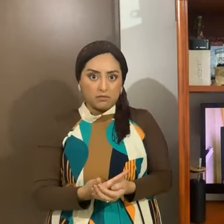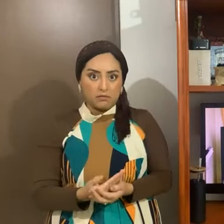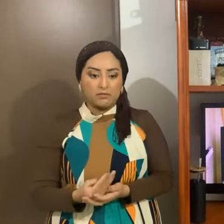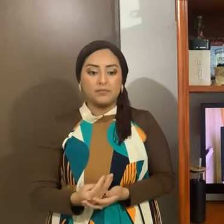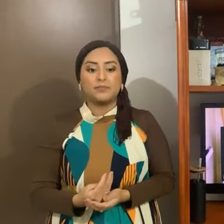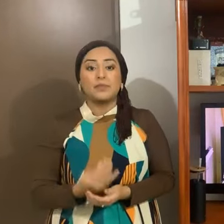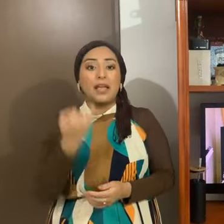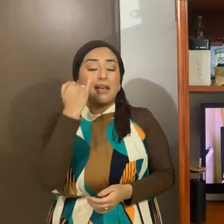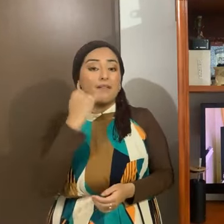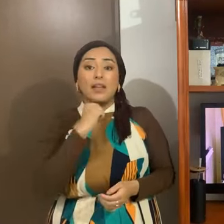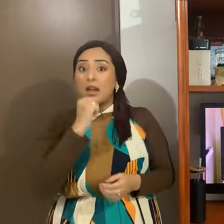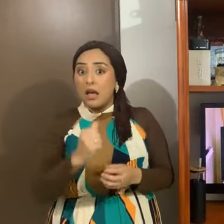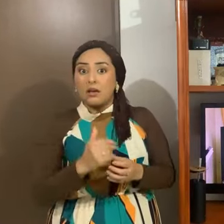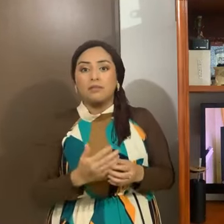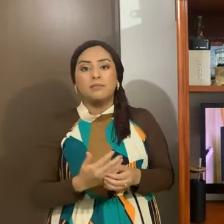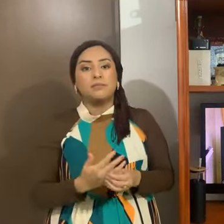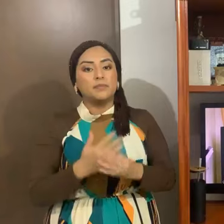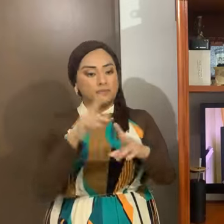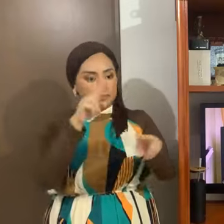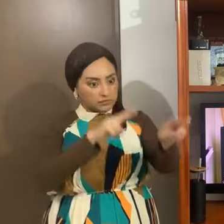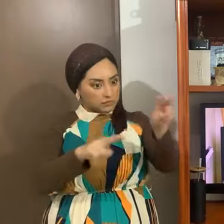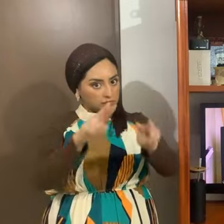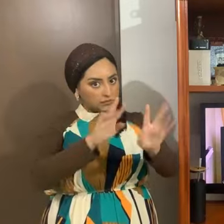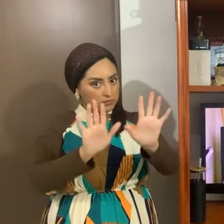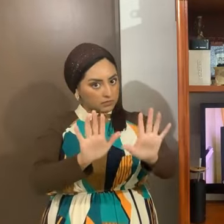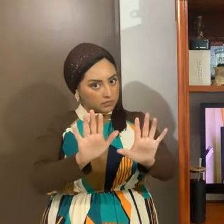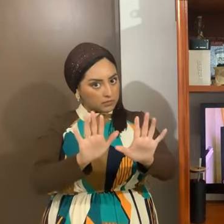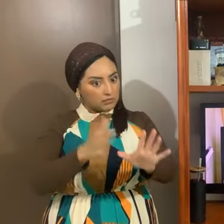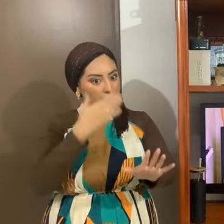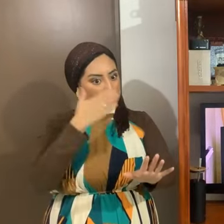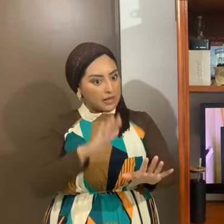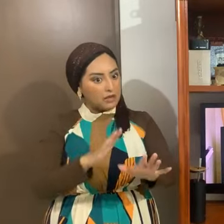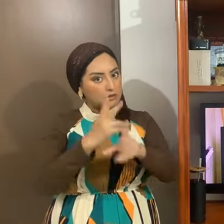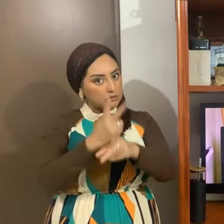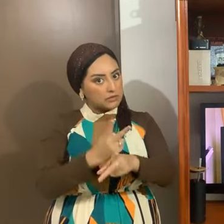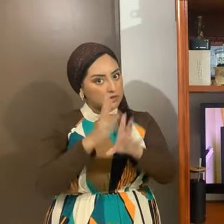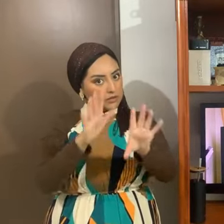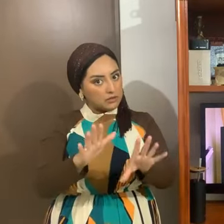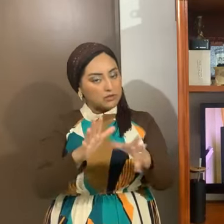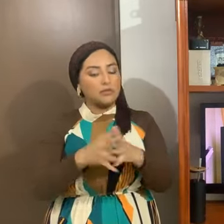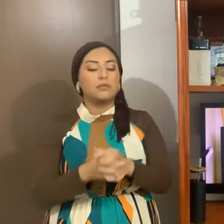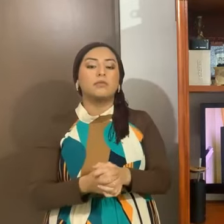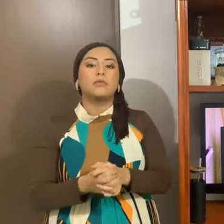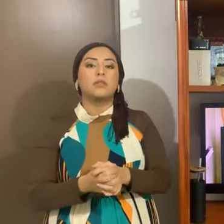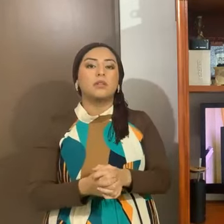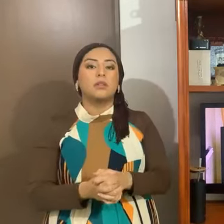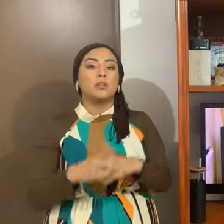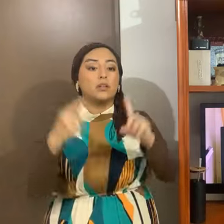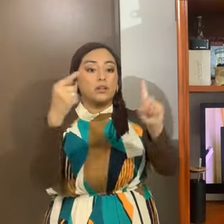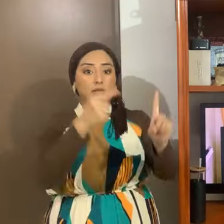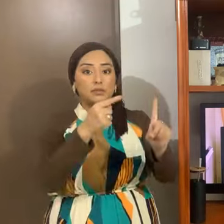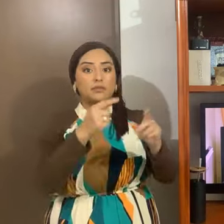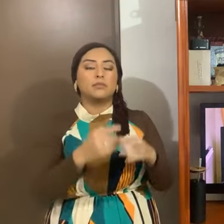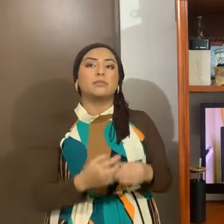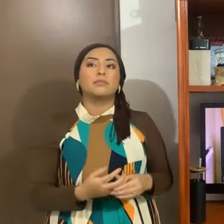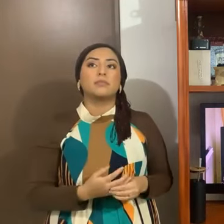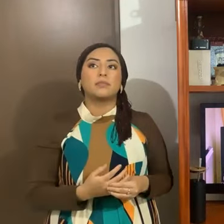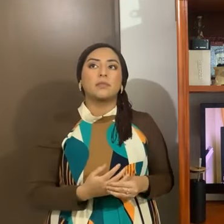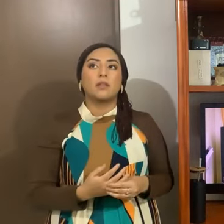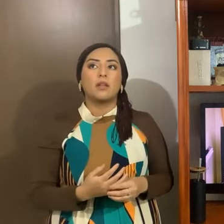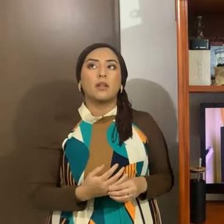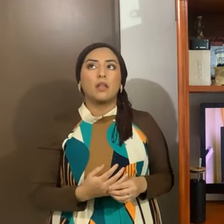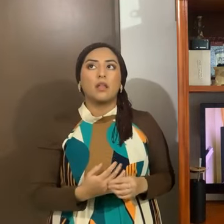adecuados. Y si no lo son, entonces identificarlos como malos hábitos. El punto clave de un hábito o una costumbre es que